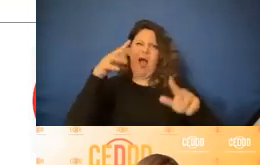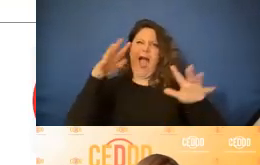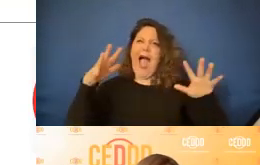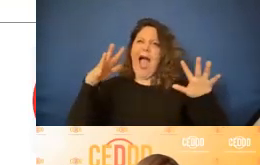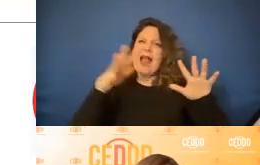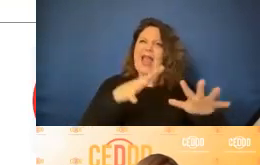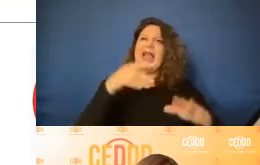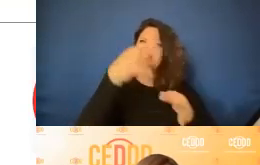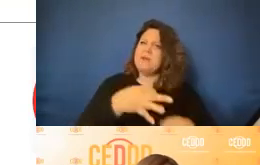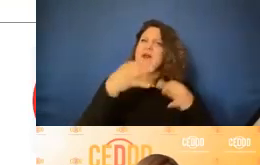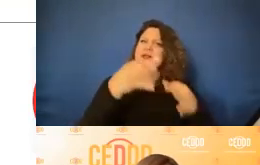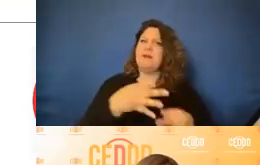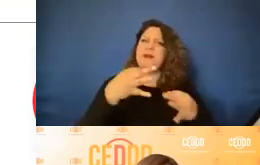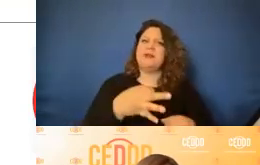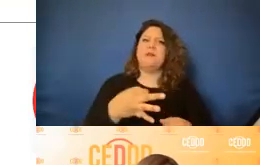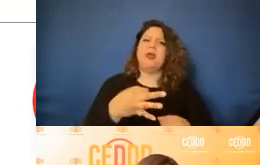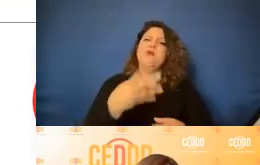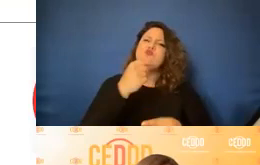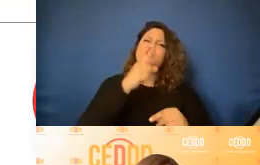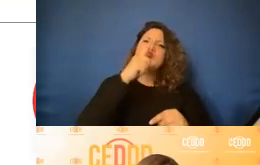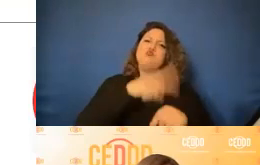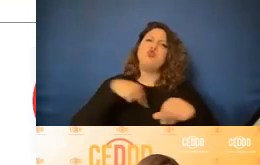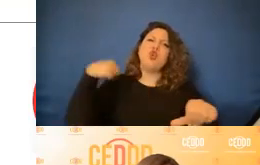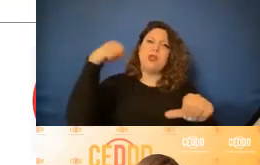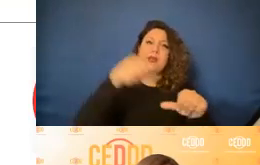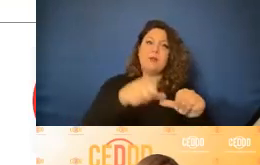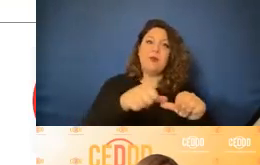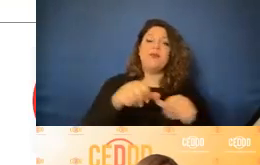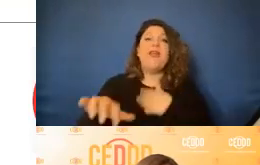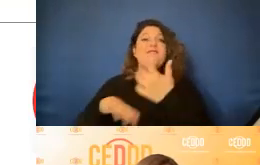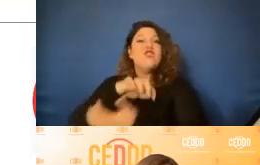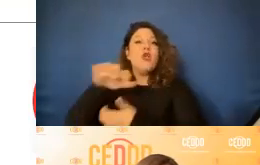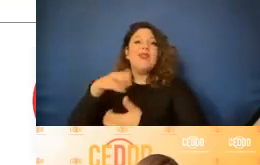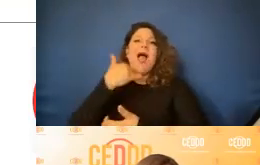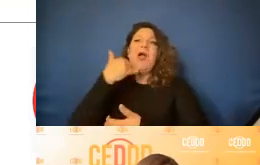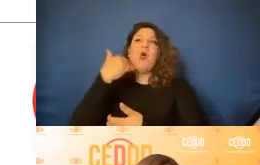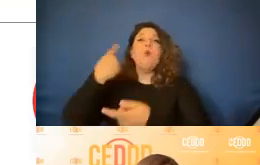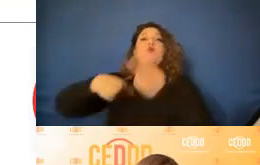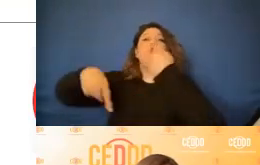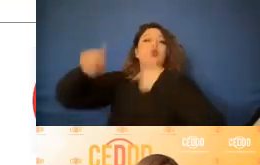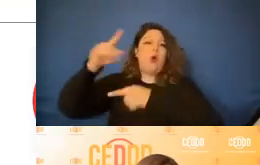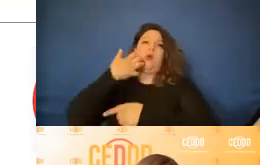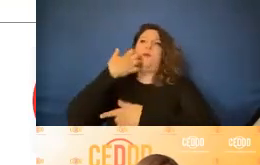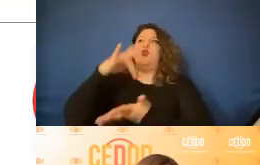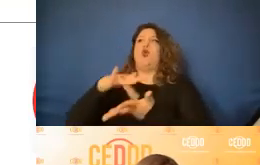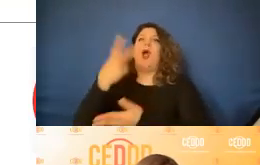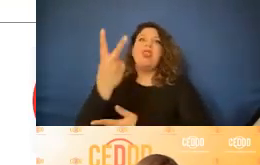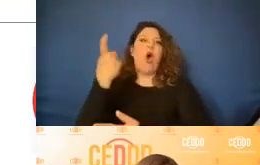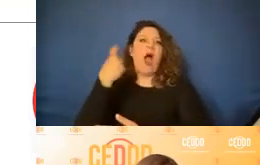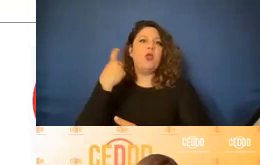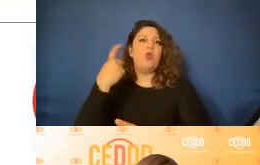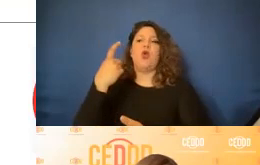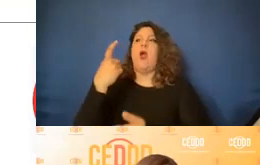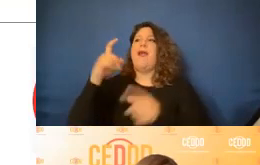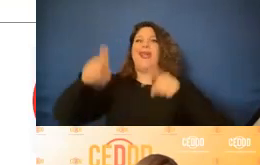importante, durante mucho tiempo. La violencia es puntual, cuando dos alumnos en el recreo, en el